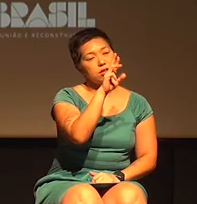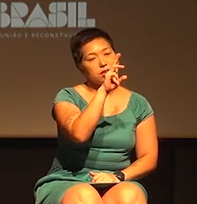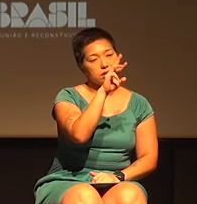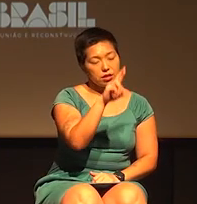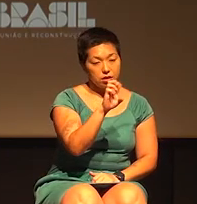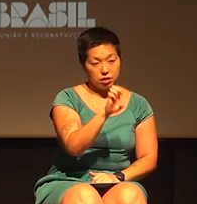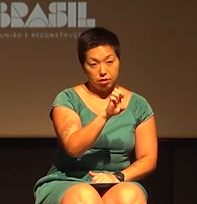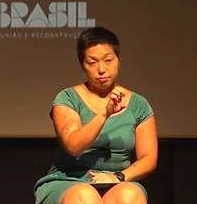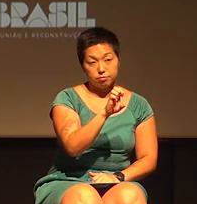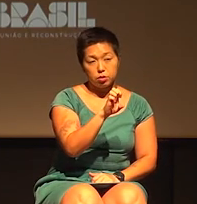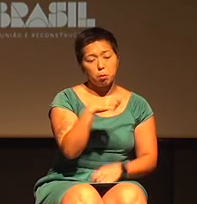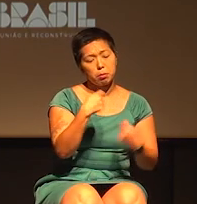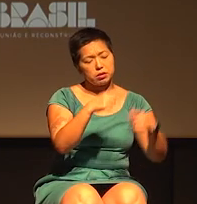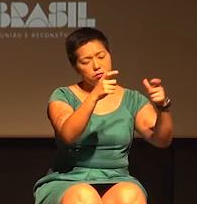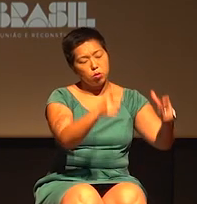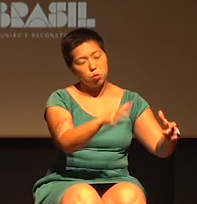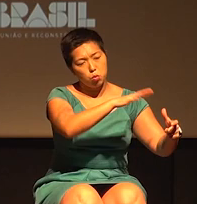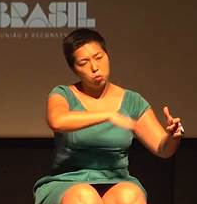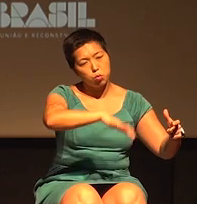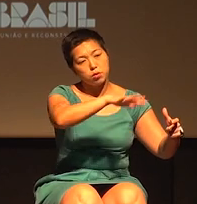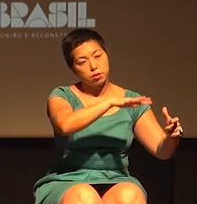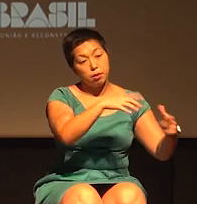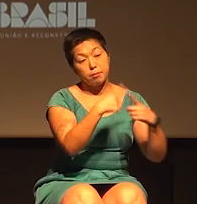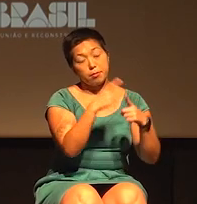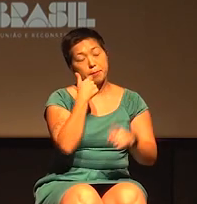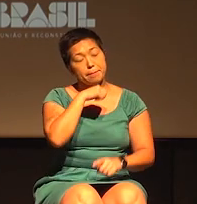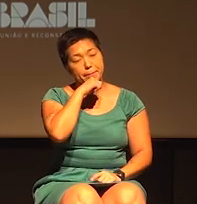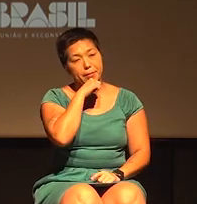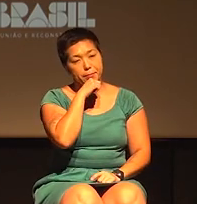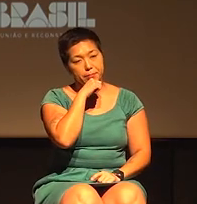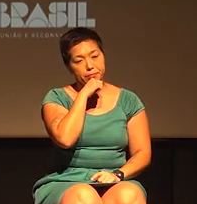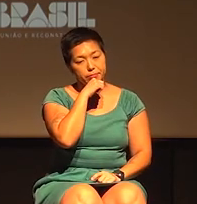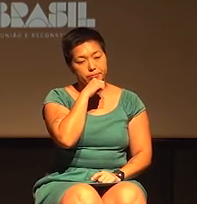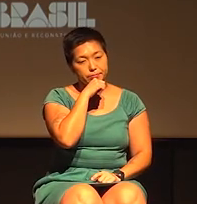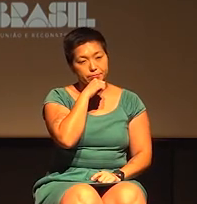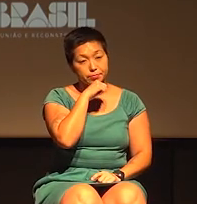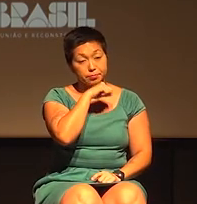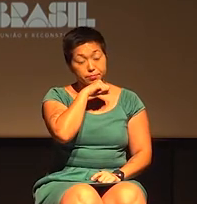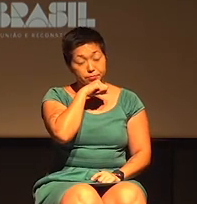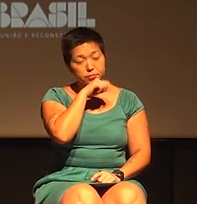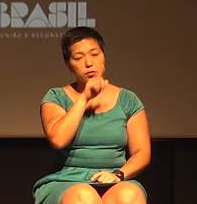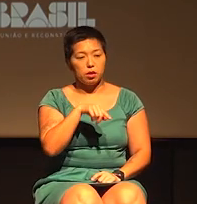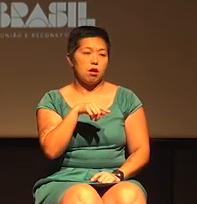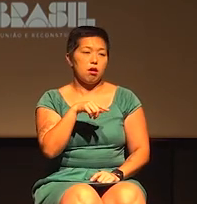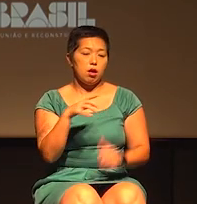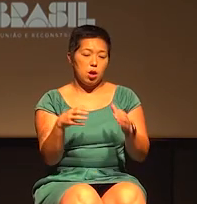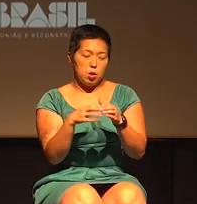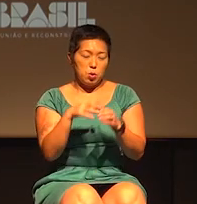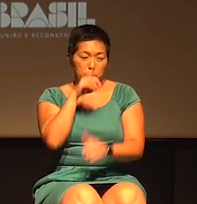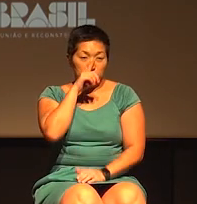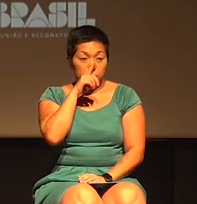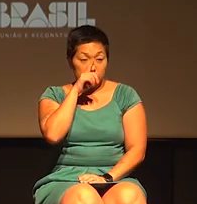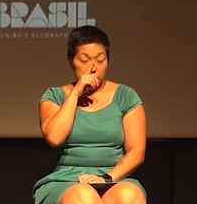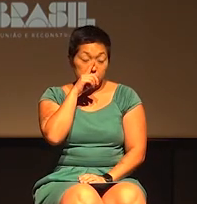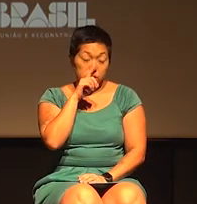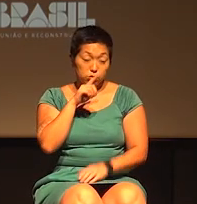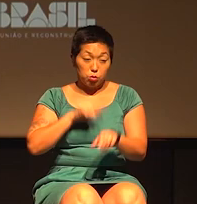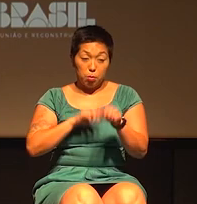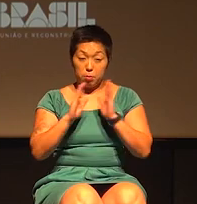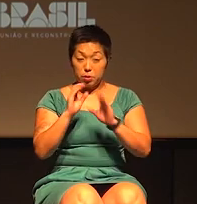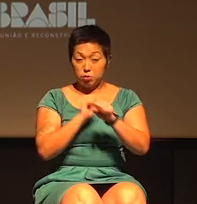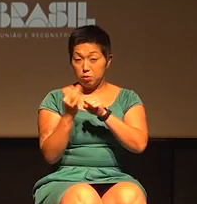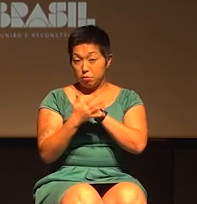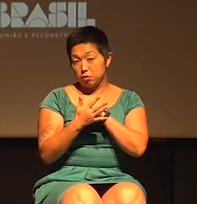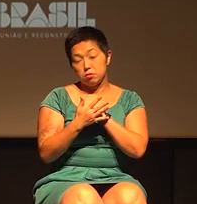precisava de um espaço né porque minha mãe era era não é grupo de risco durante a pandemia eu não posso